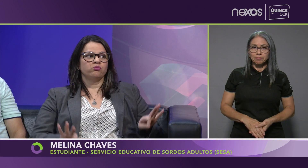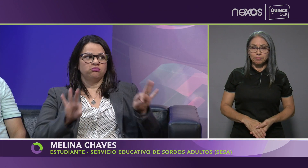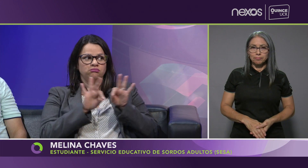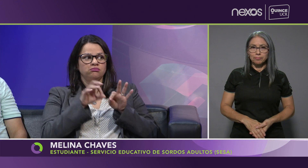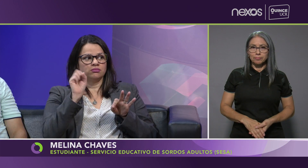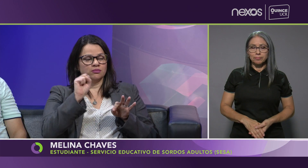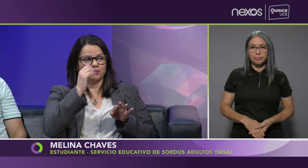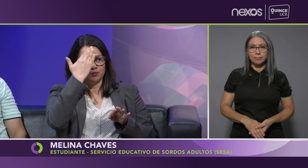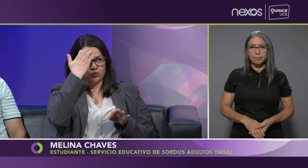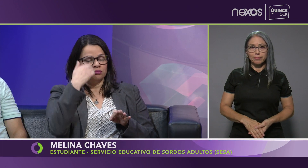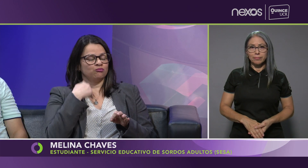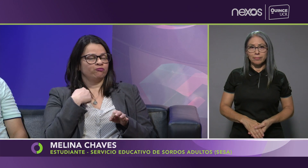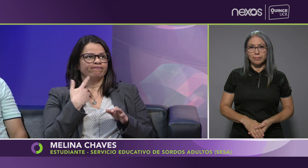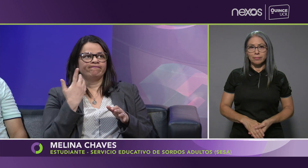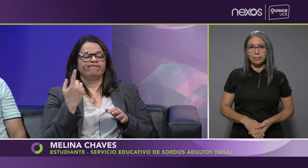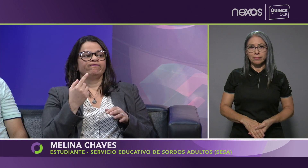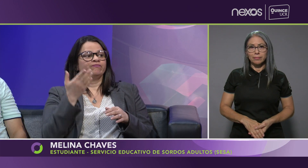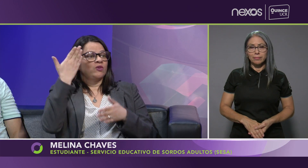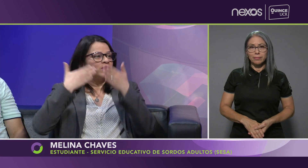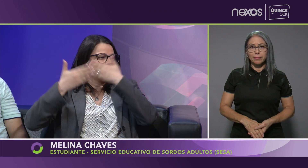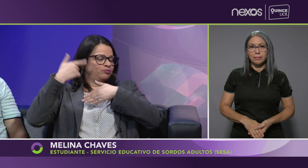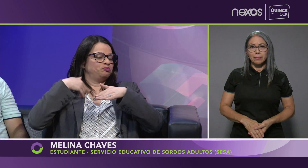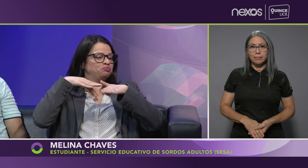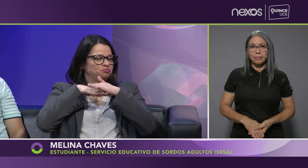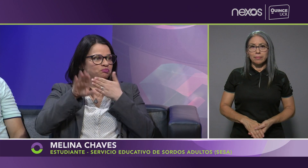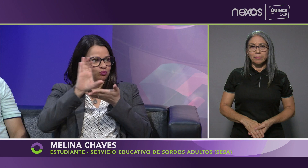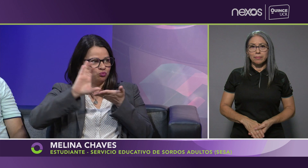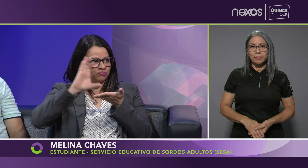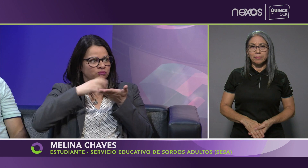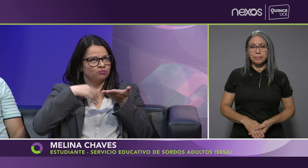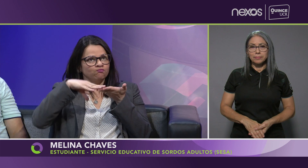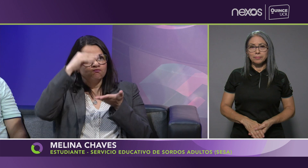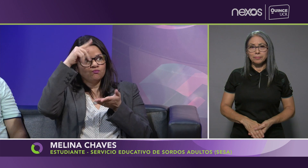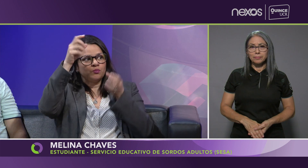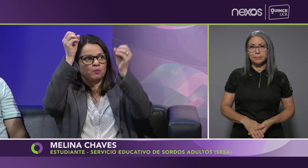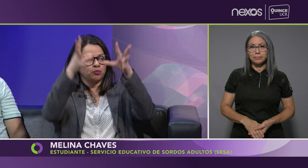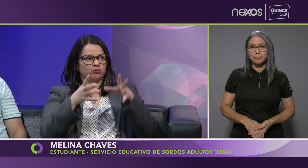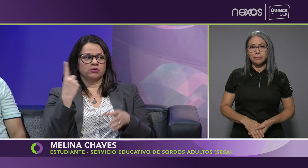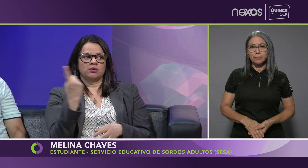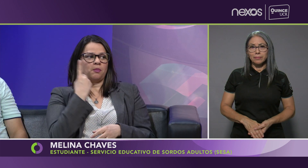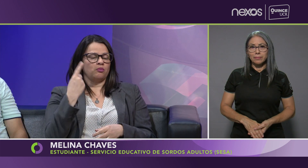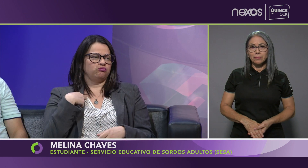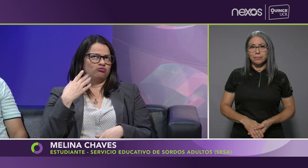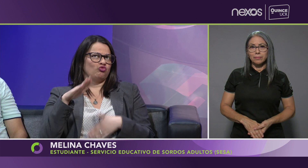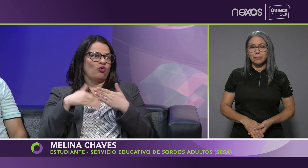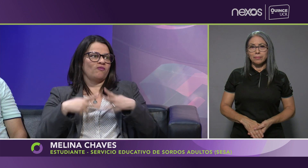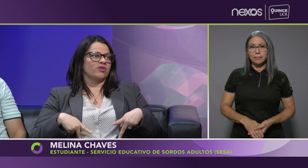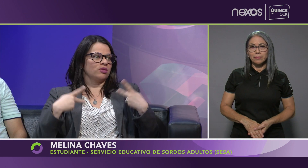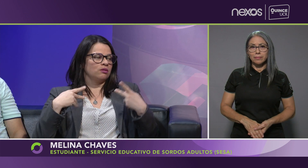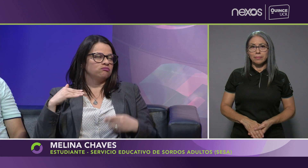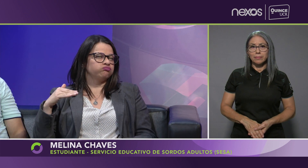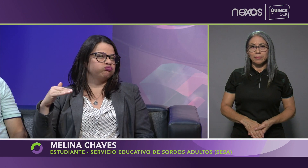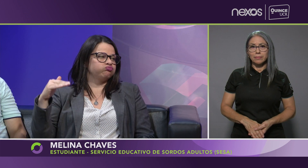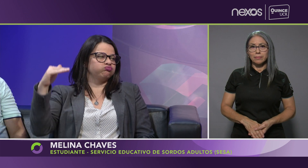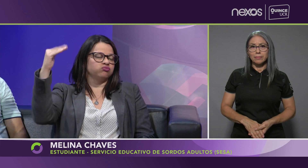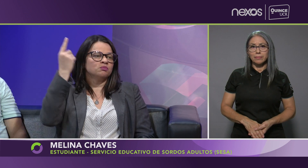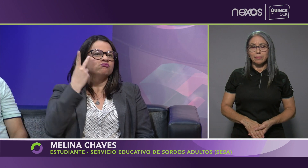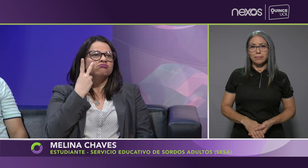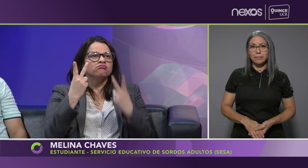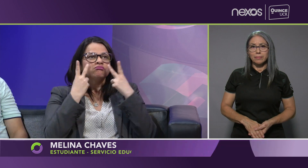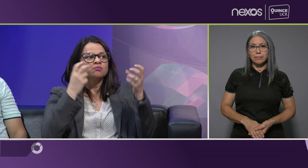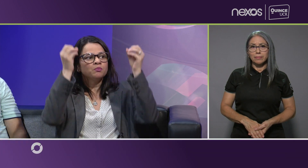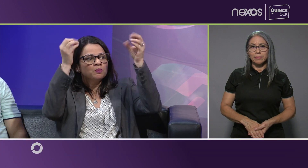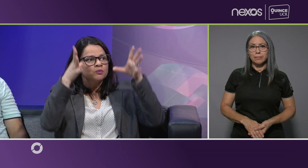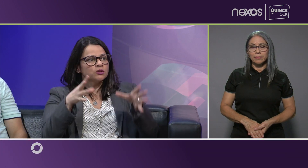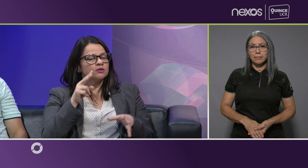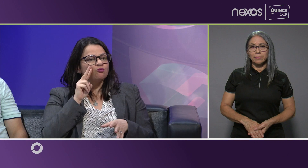Bueno, es muy importante esta pregunta porque, bueno, cuando yo estudié en el colegio, mis docentes toda